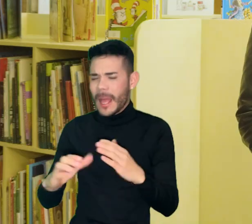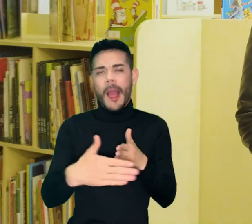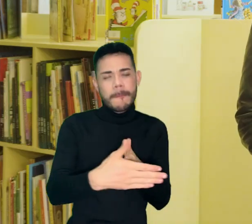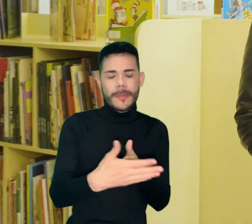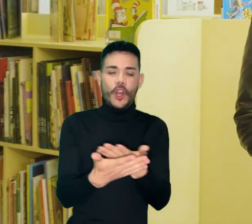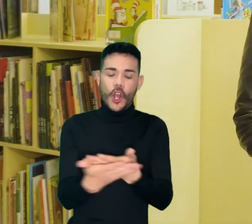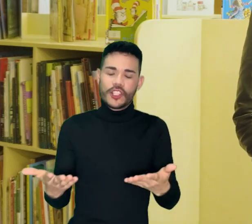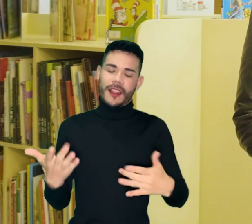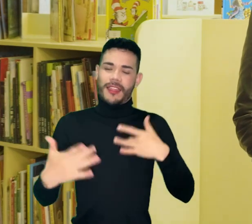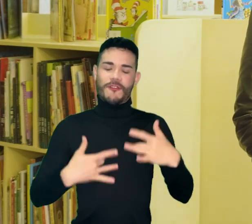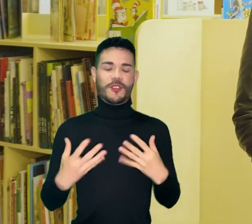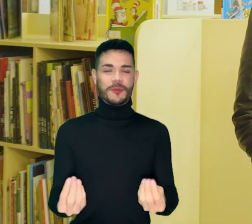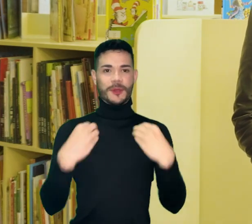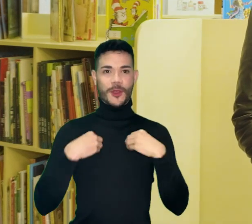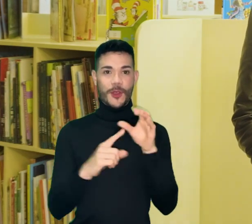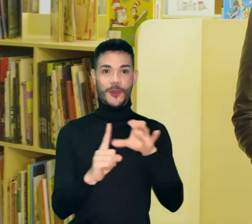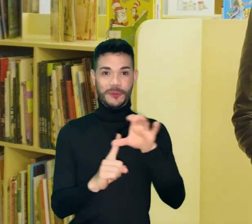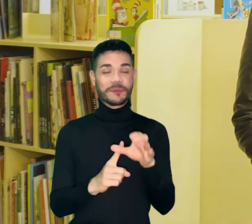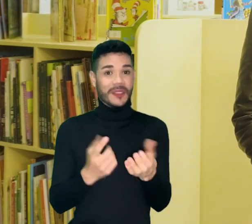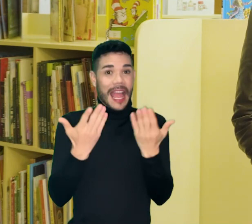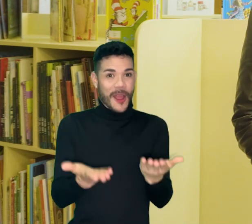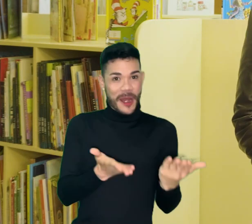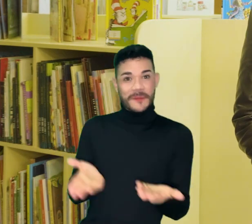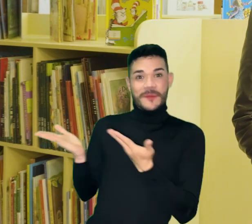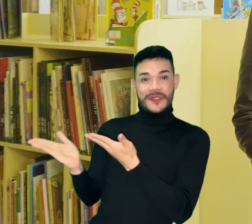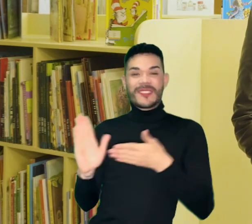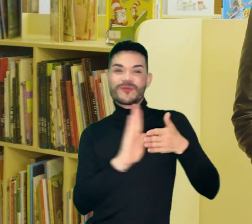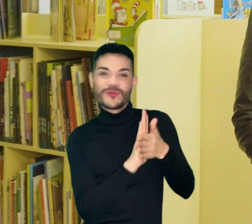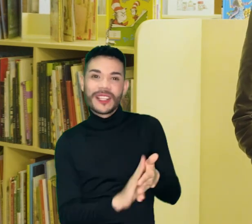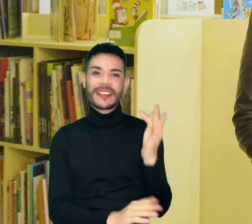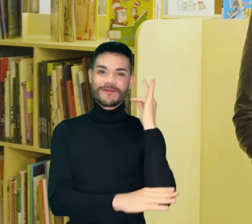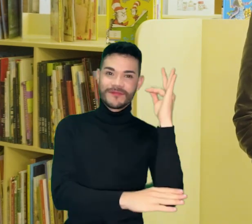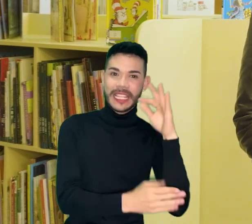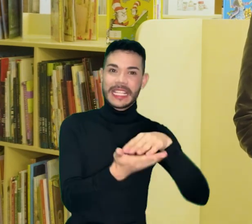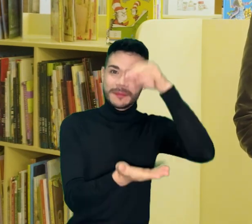les dejamos los testimonios y las experiencias y aprendizajes de estas familias.